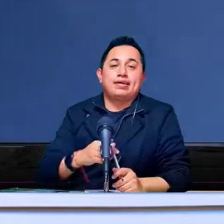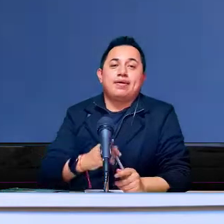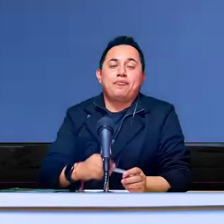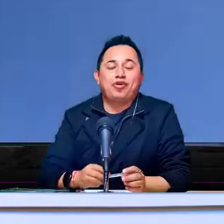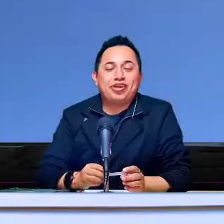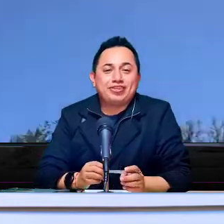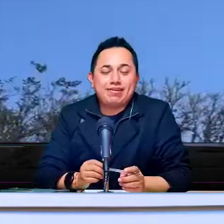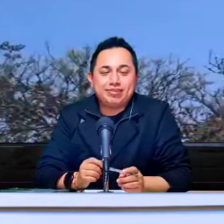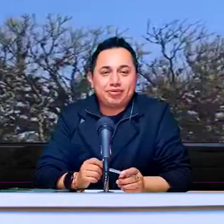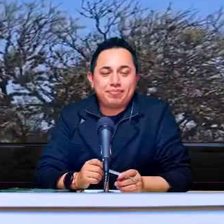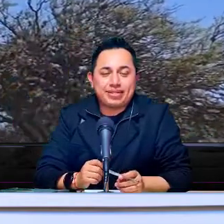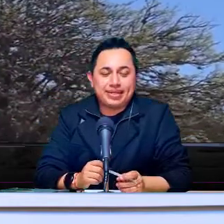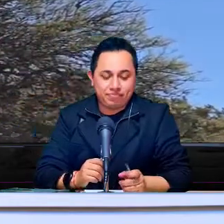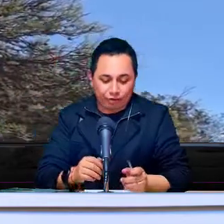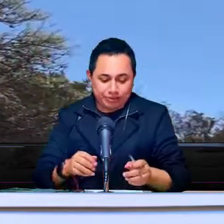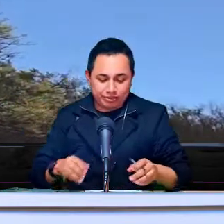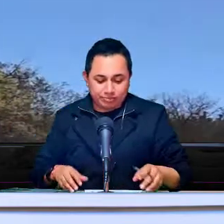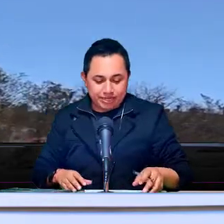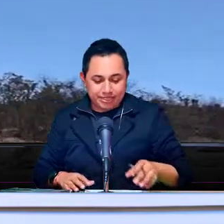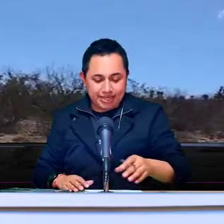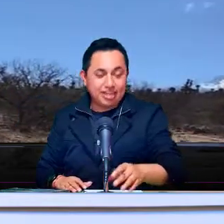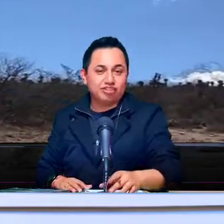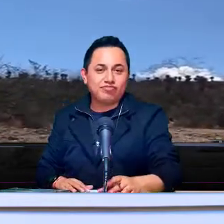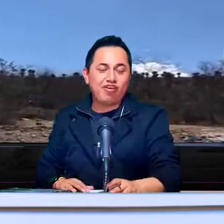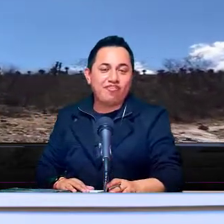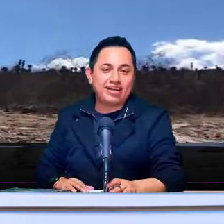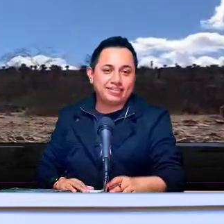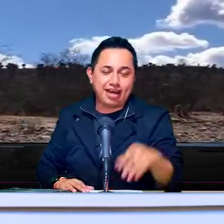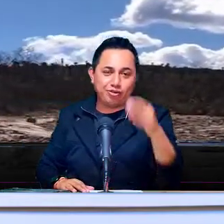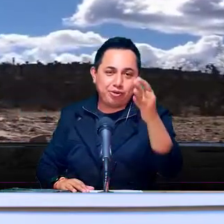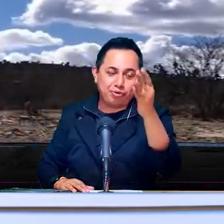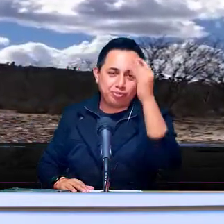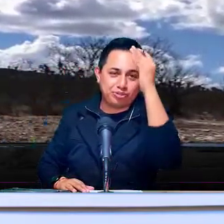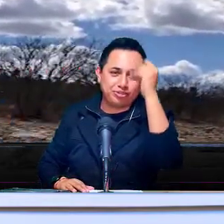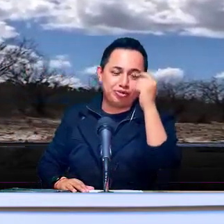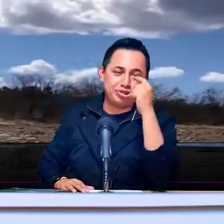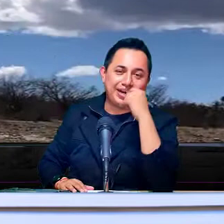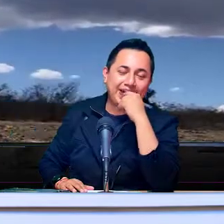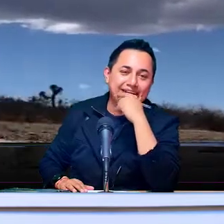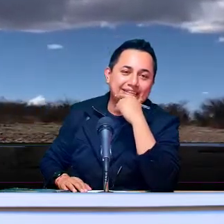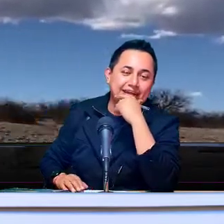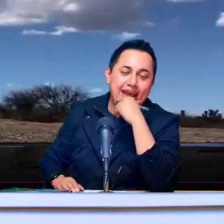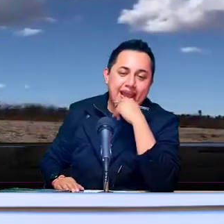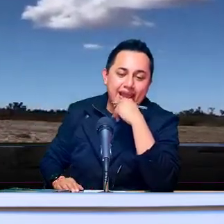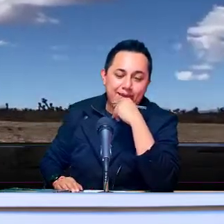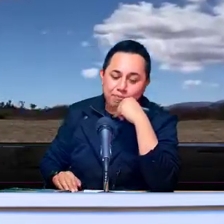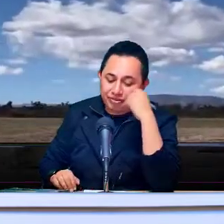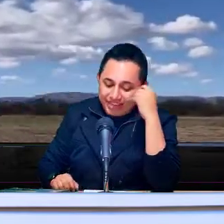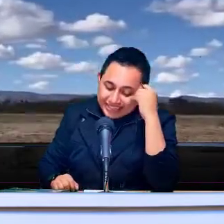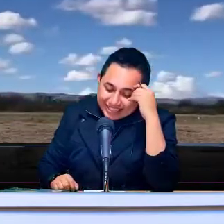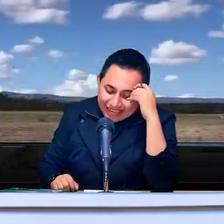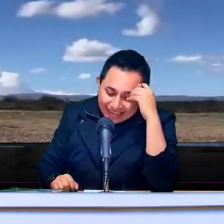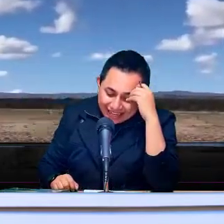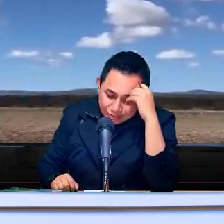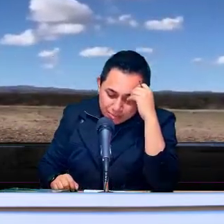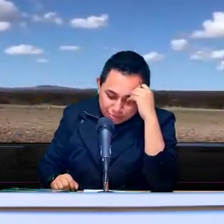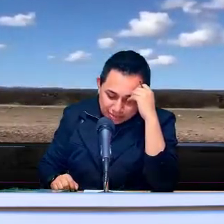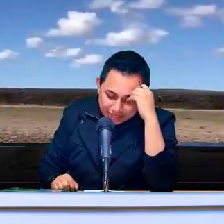bueno y continuamos con más información mis queridos vago fans al no ver por supuesto a rocío hernández pues dijese que tuvimos una